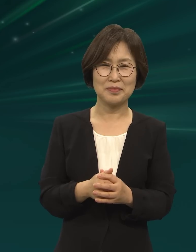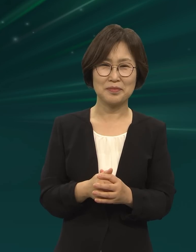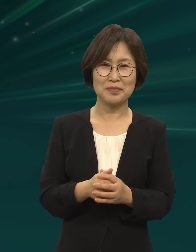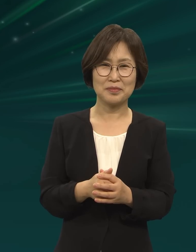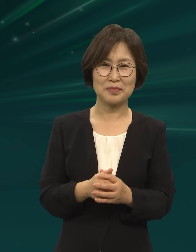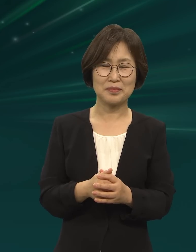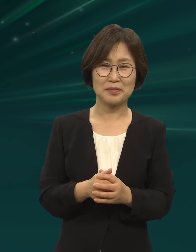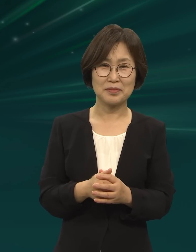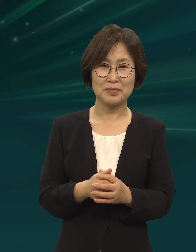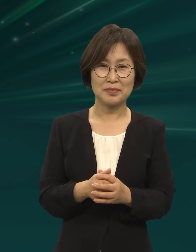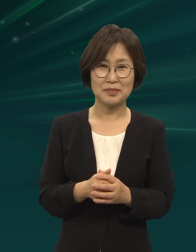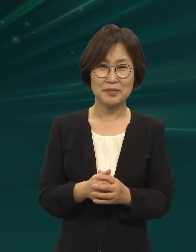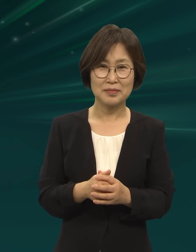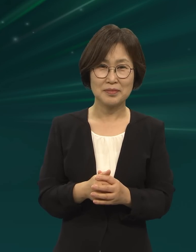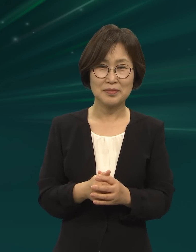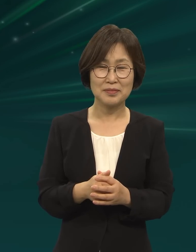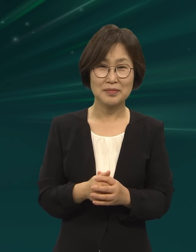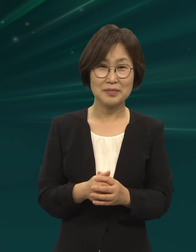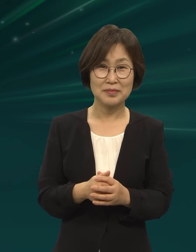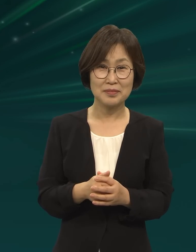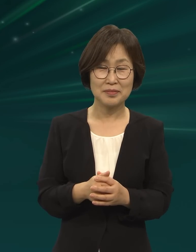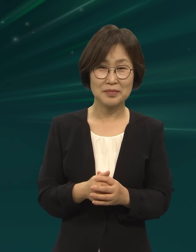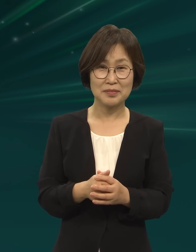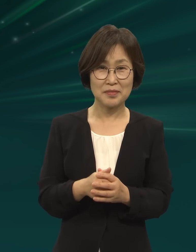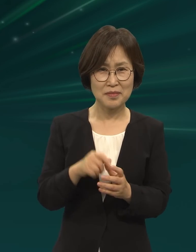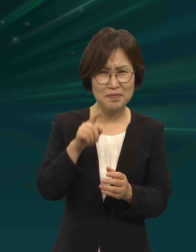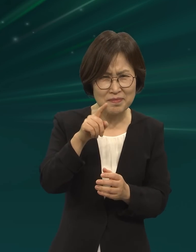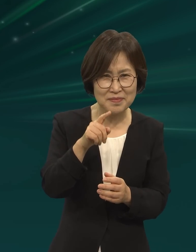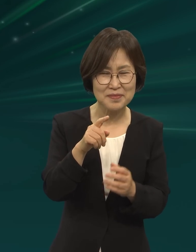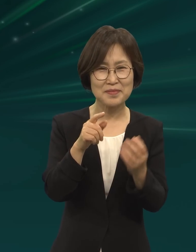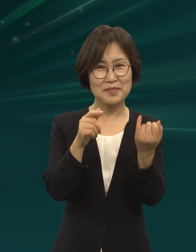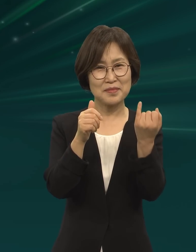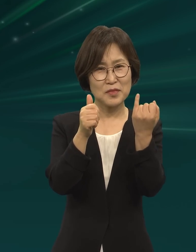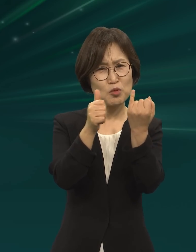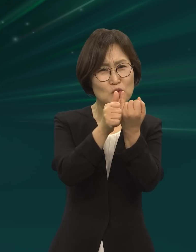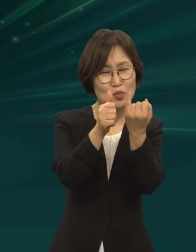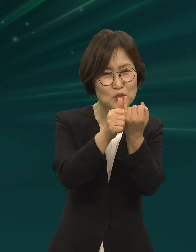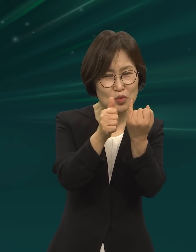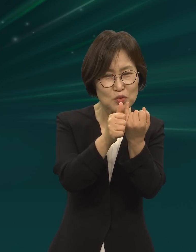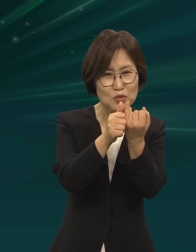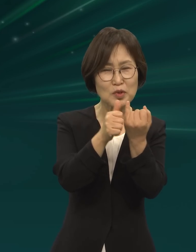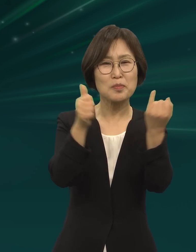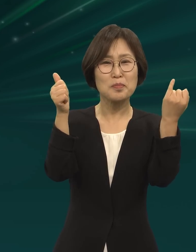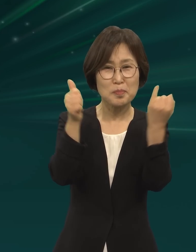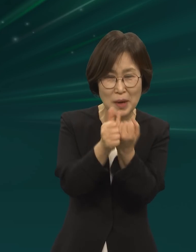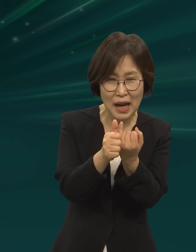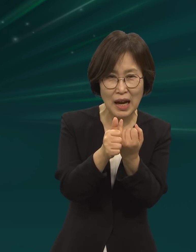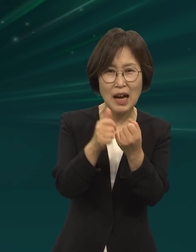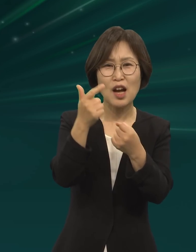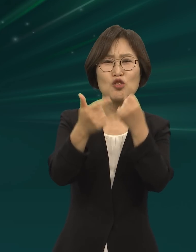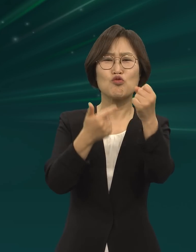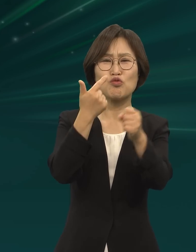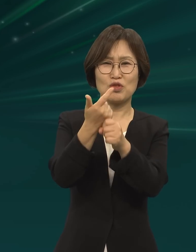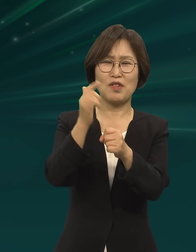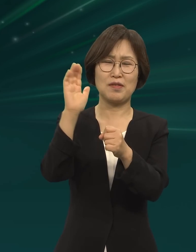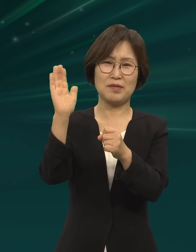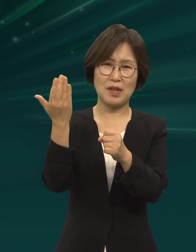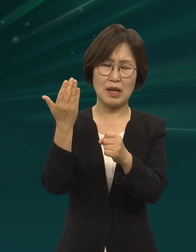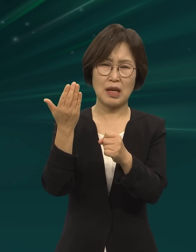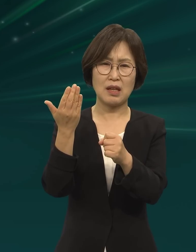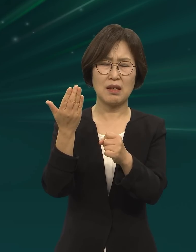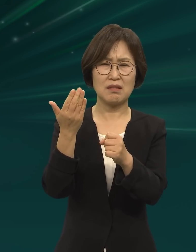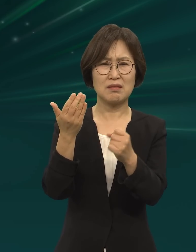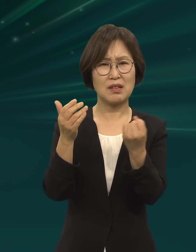이 자매님이 이제 우리 결혼한 지 6년 됐어요. 6년 됐는데 이제 자녀가 안 나와요. 그래서